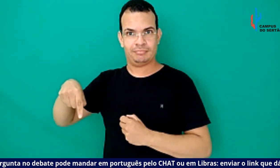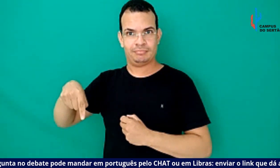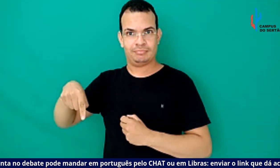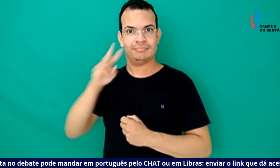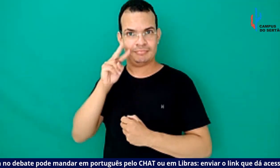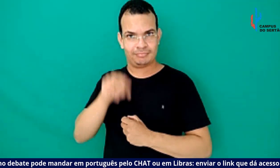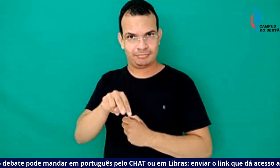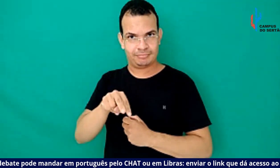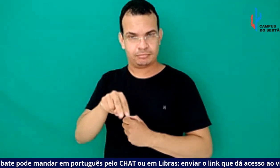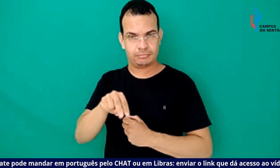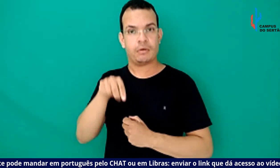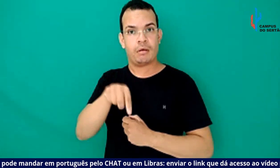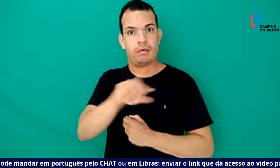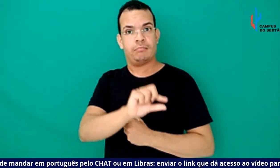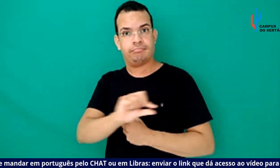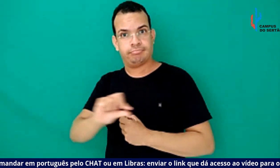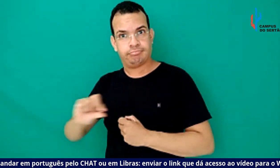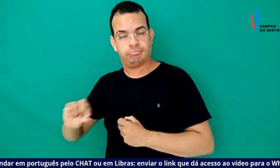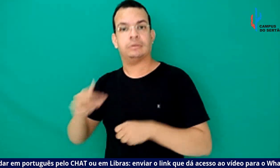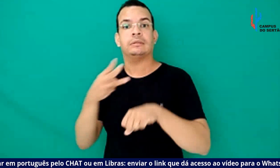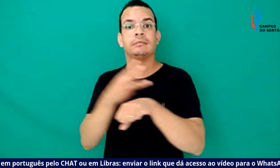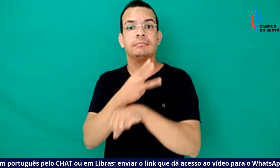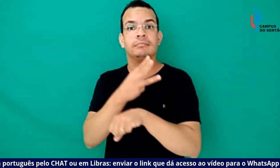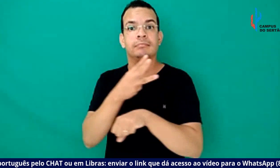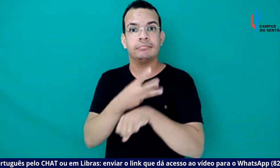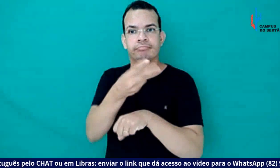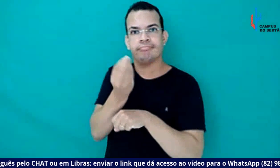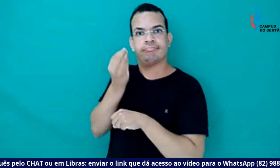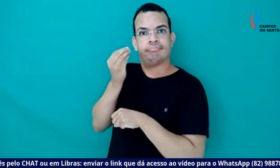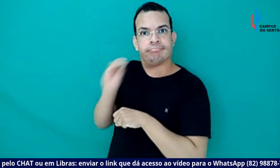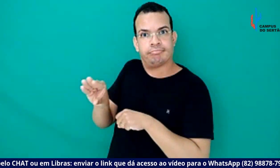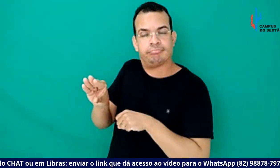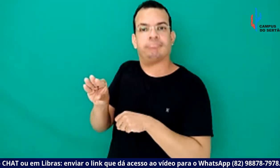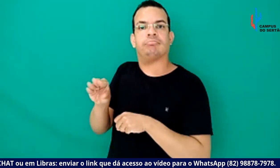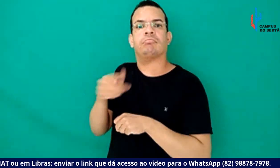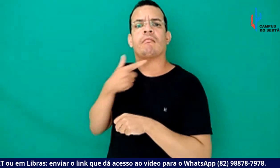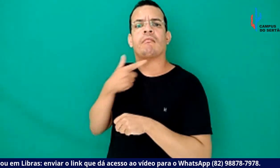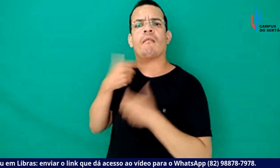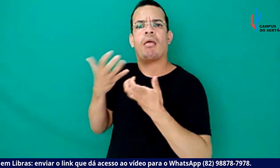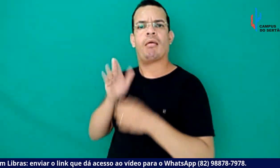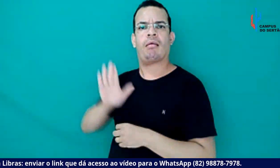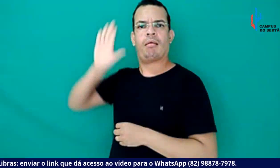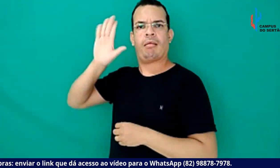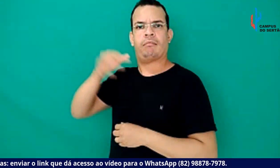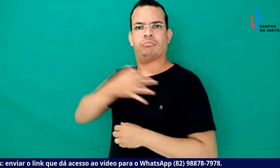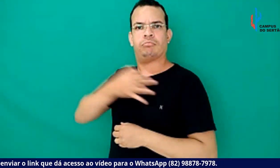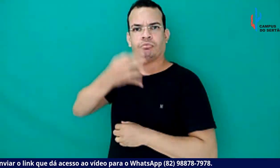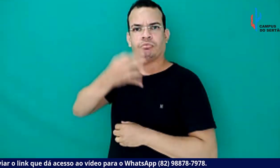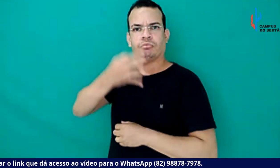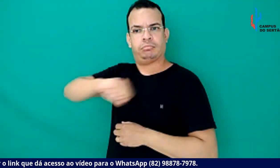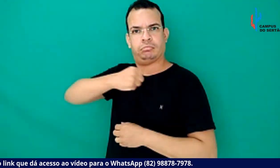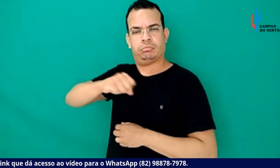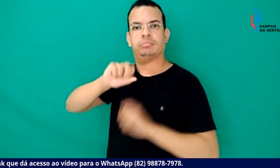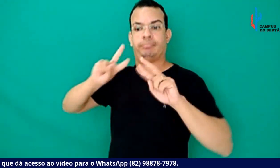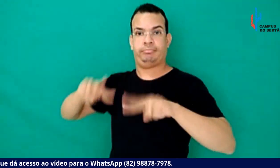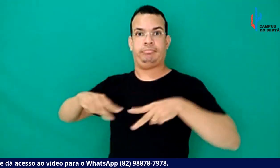fazem as perguntas, ela aparece aqui abaixo na tela. Então, podem utilizar o número do